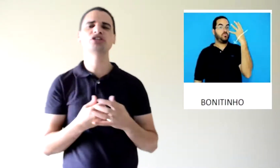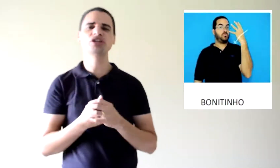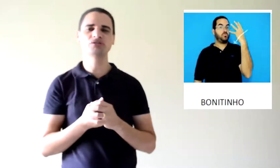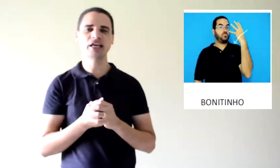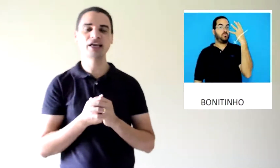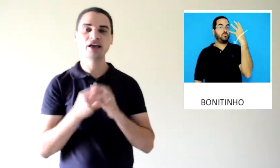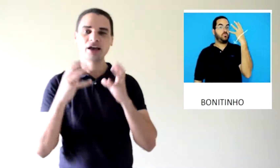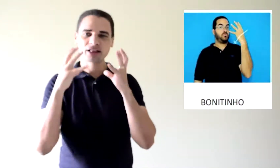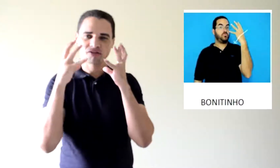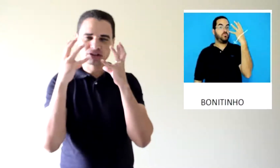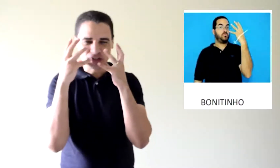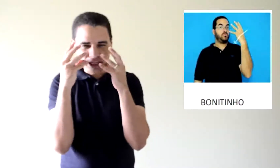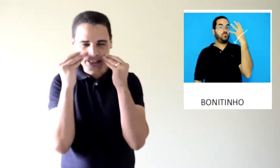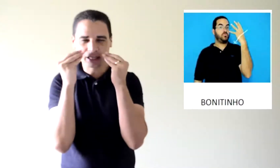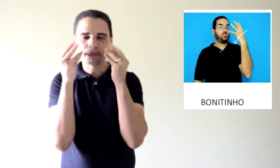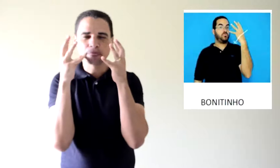Bonitinho, né? Talvez fazer